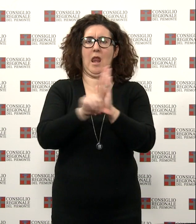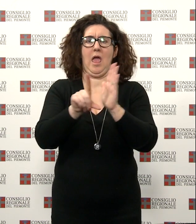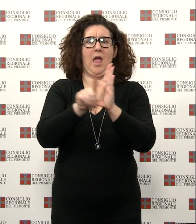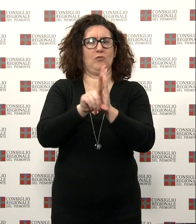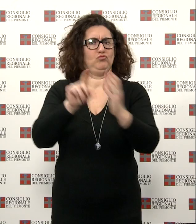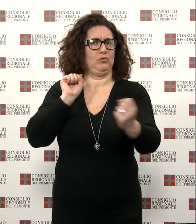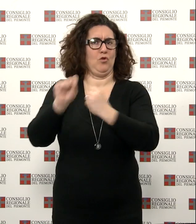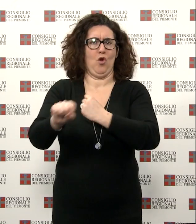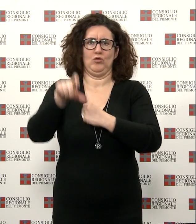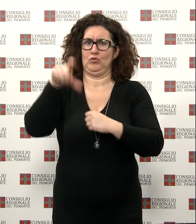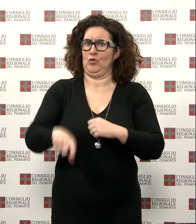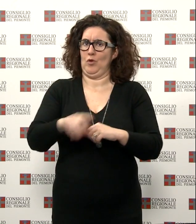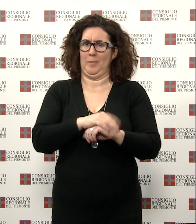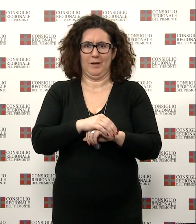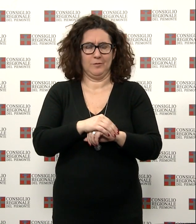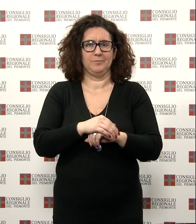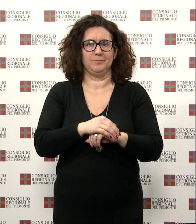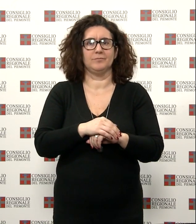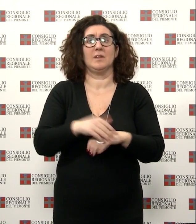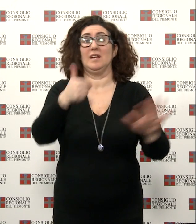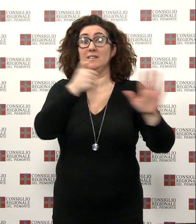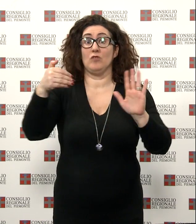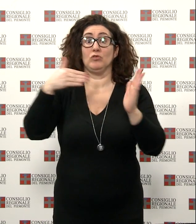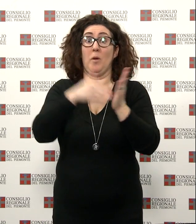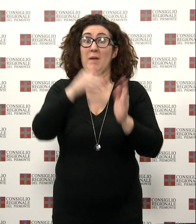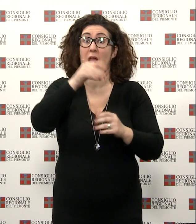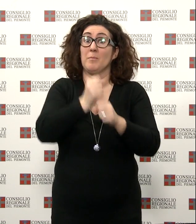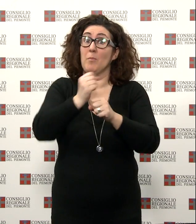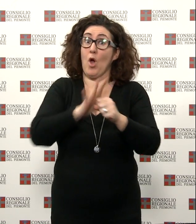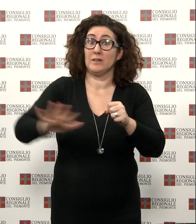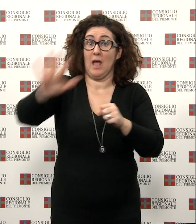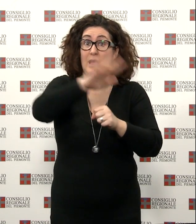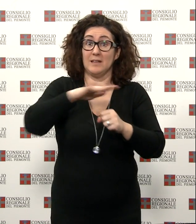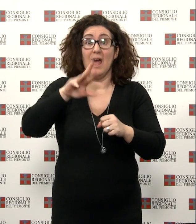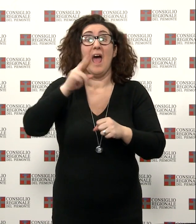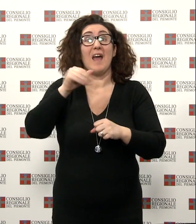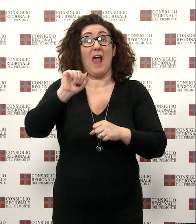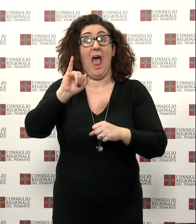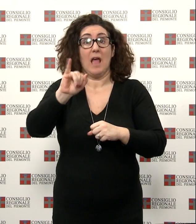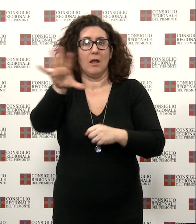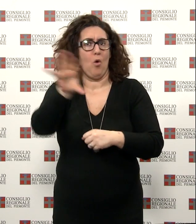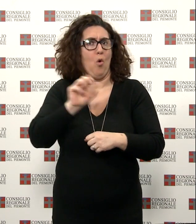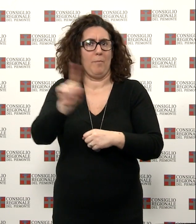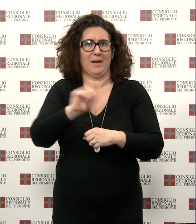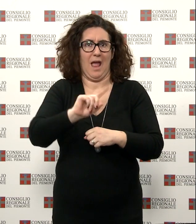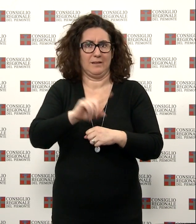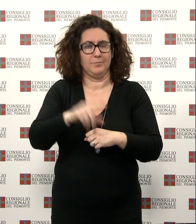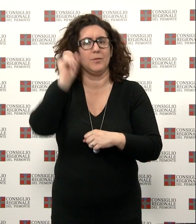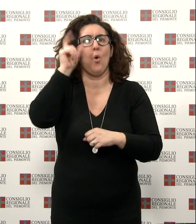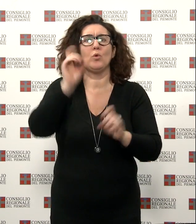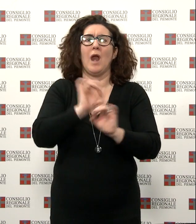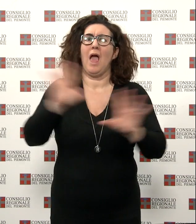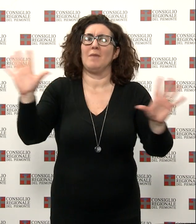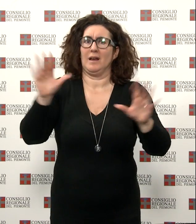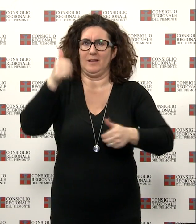600.000 piemontesi non vedono segnale RAI. Cultura della legalità, al via il concorso per le scuole. Il 16 marzo